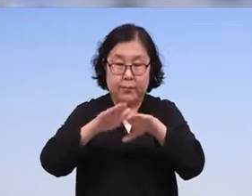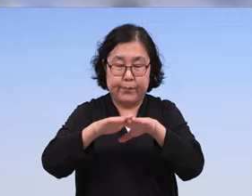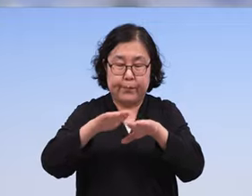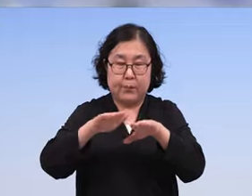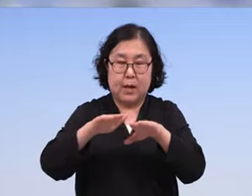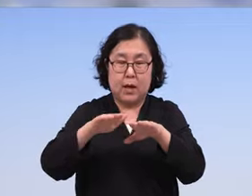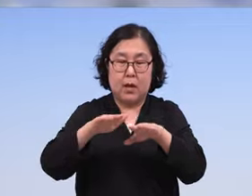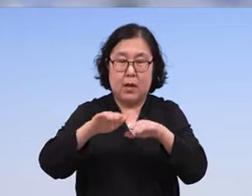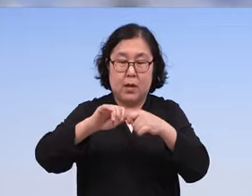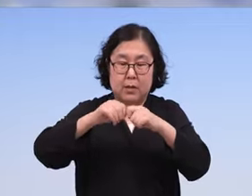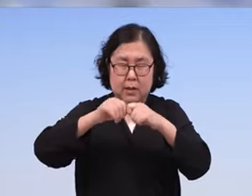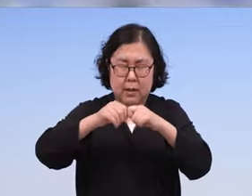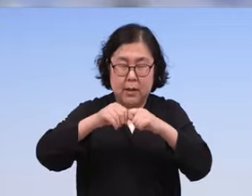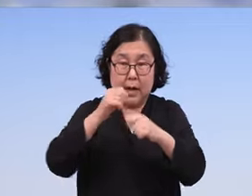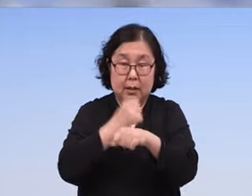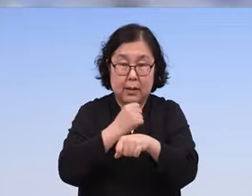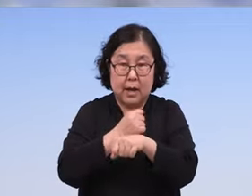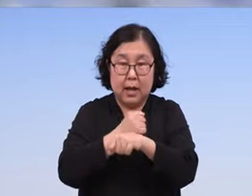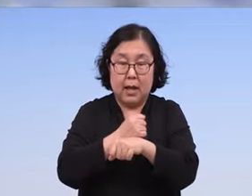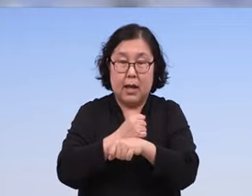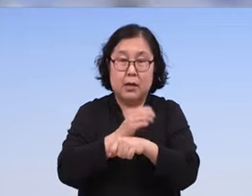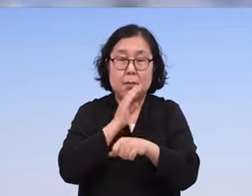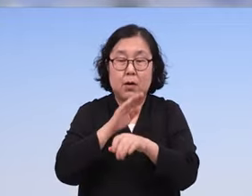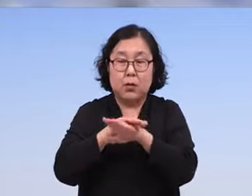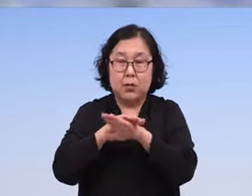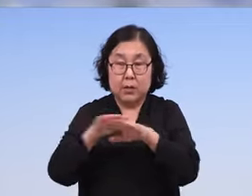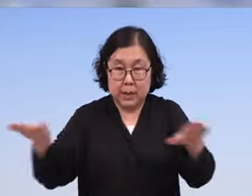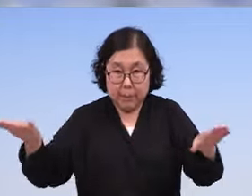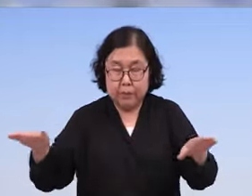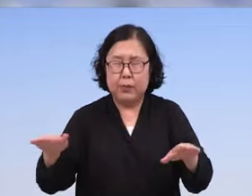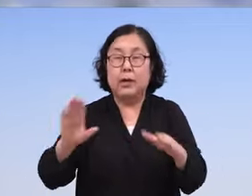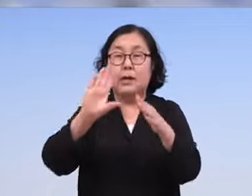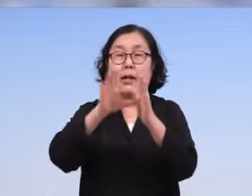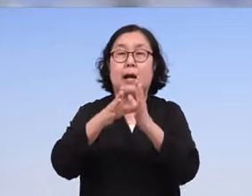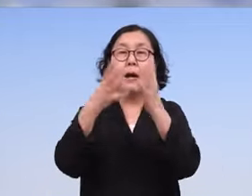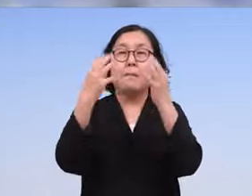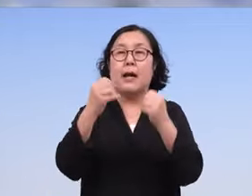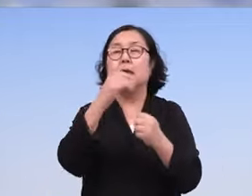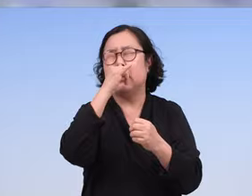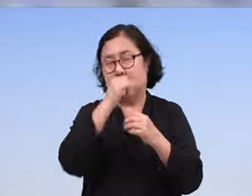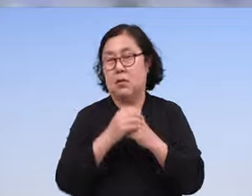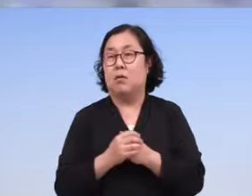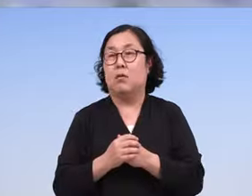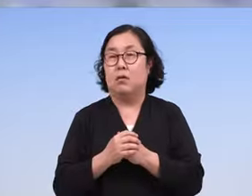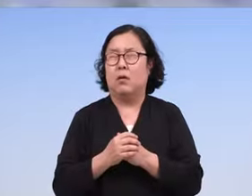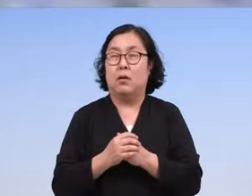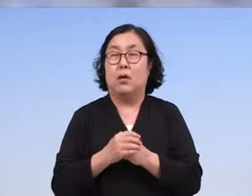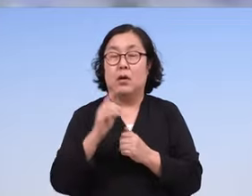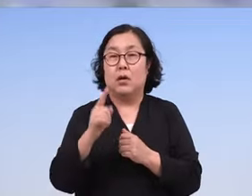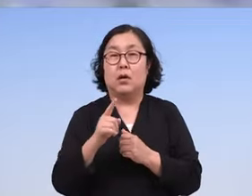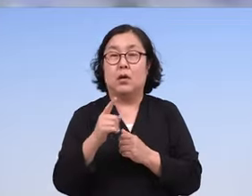분석하는데요. 제가 놀라는 게 심판이 아웃했는데 사실은 세이프가 굉장히 많더라고요. 그 볼 때마다